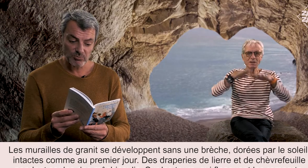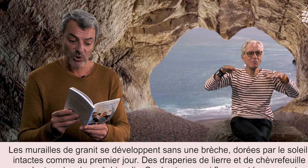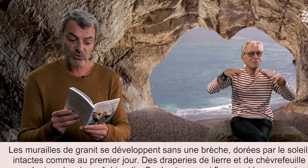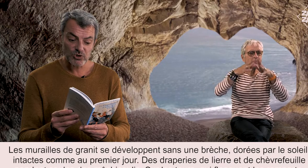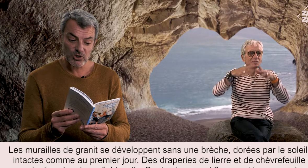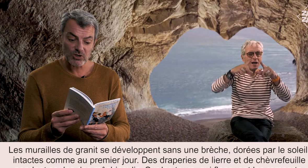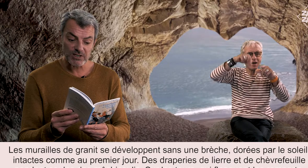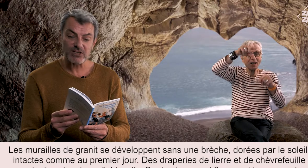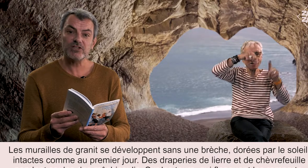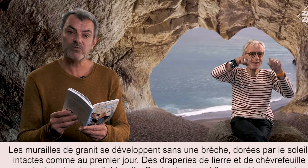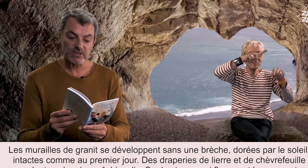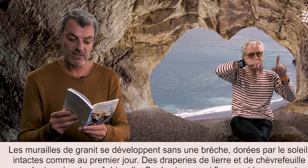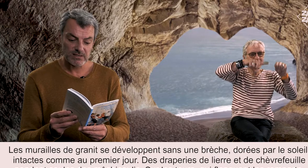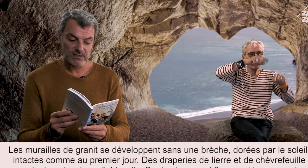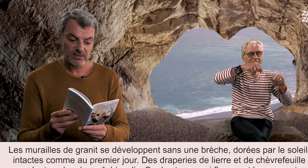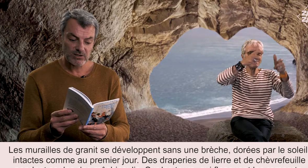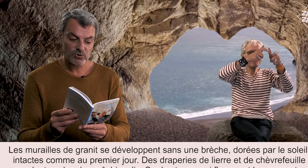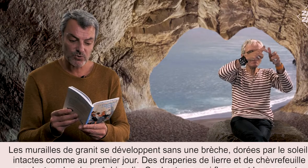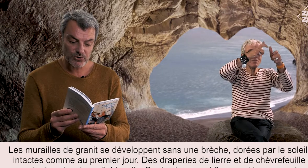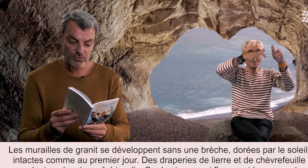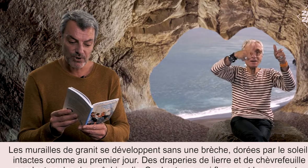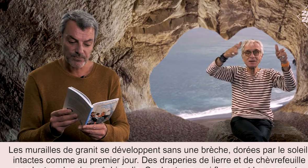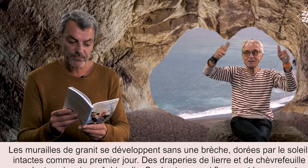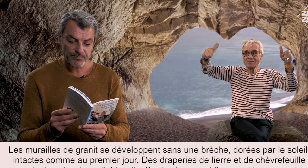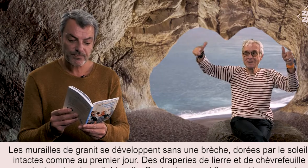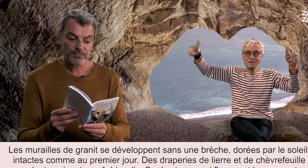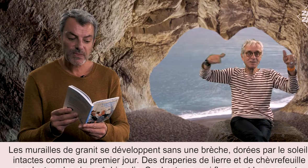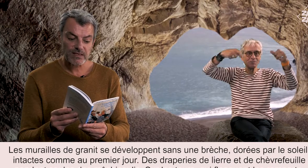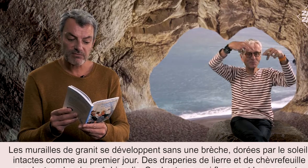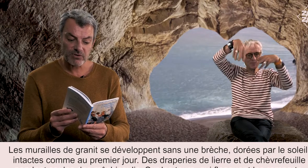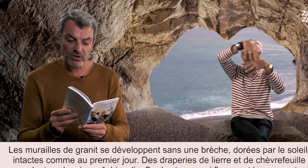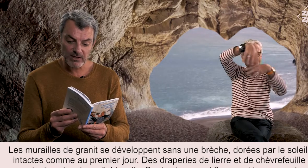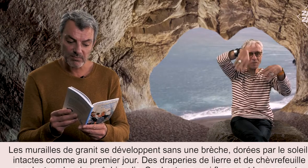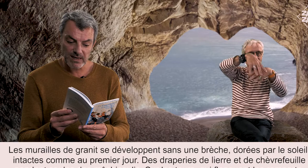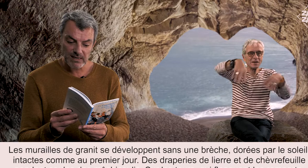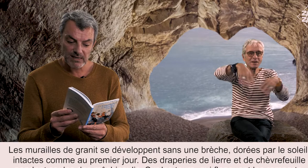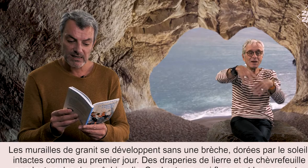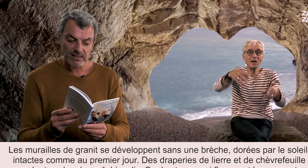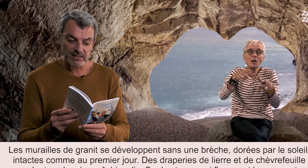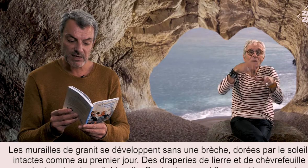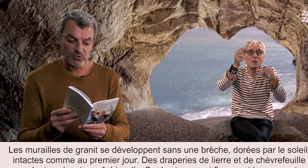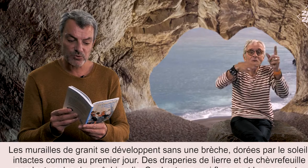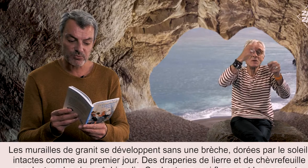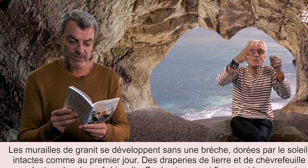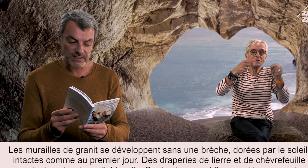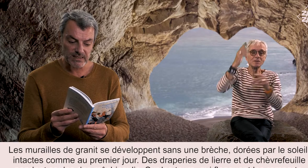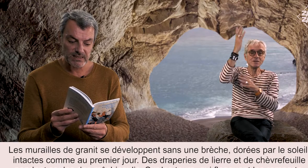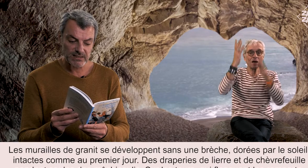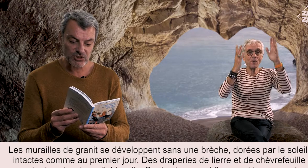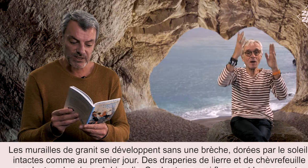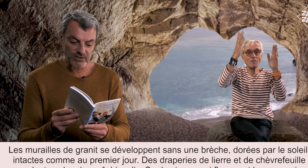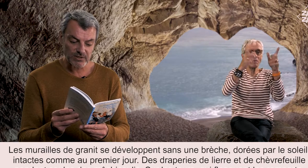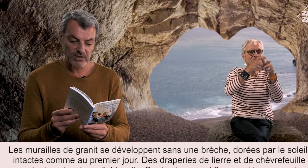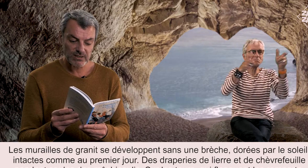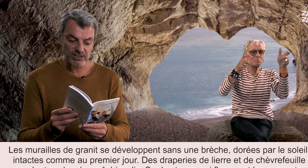-feuille pendent seules des machicoulis. Sur les tours qui flanquent les remparts, des arbustes ont poussé,